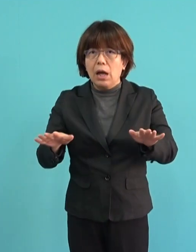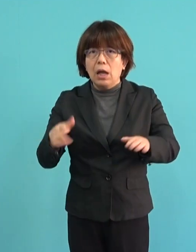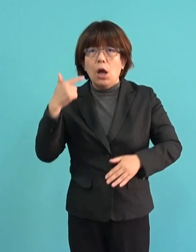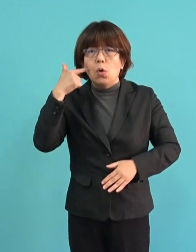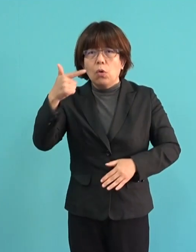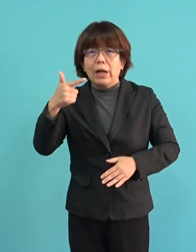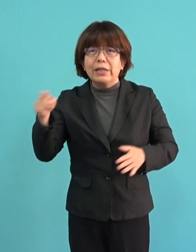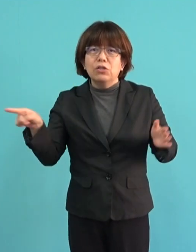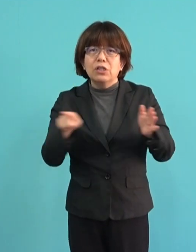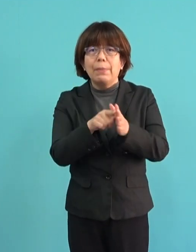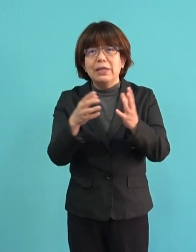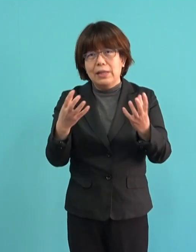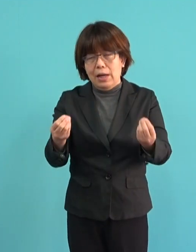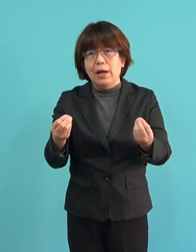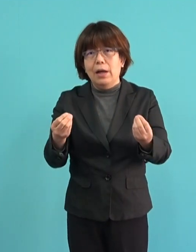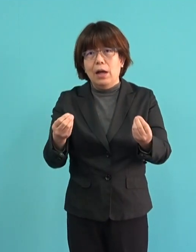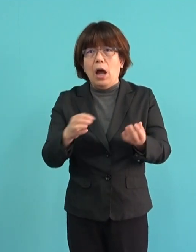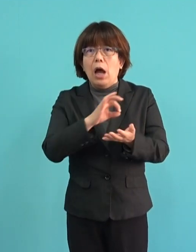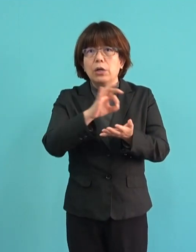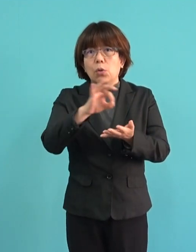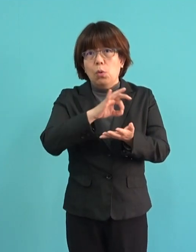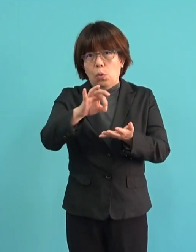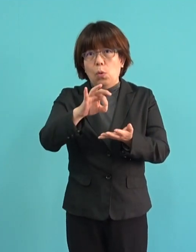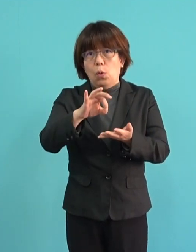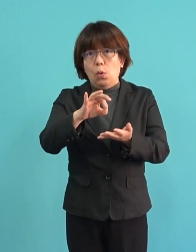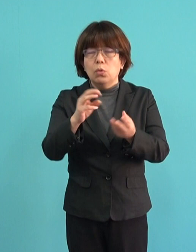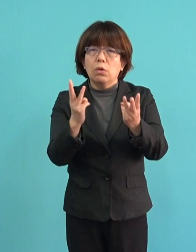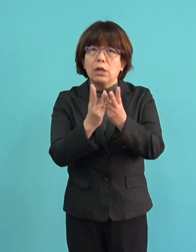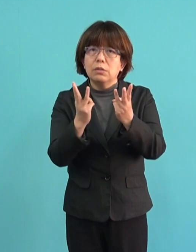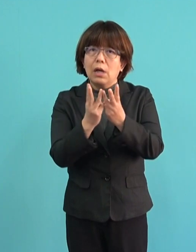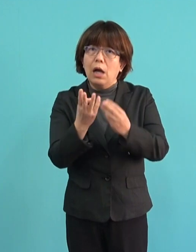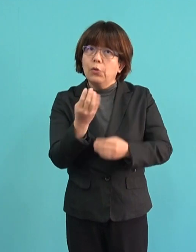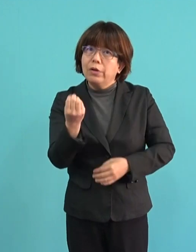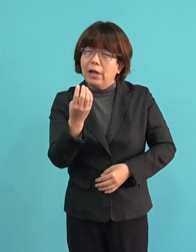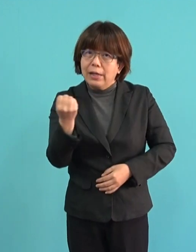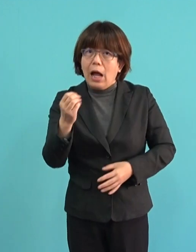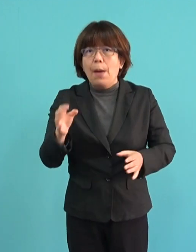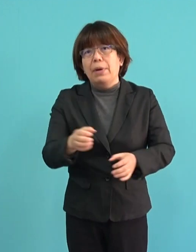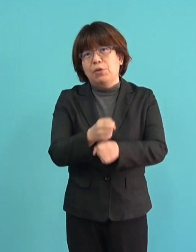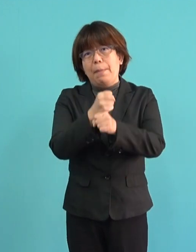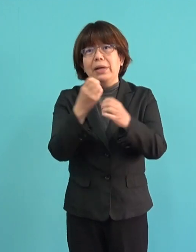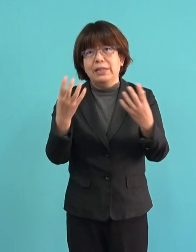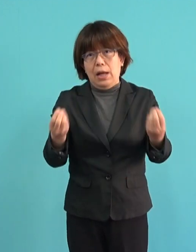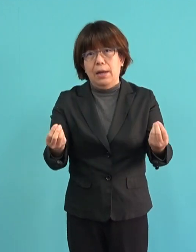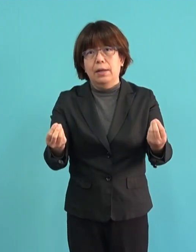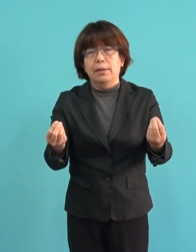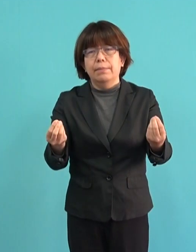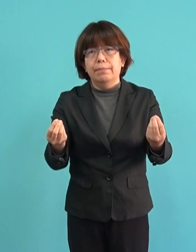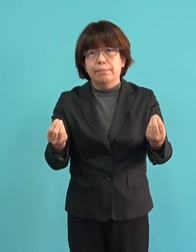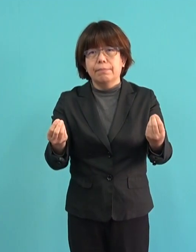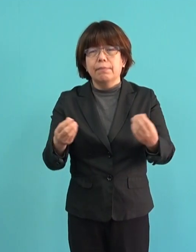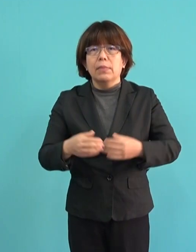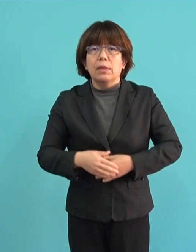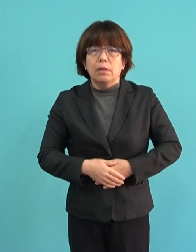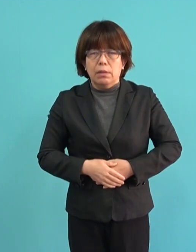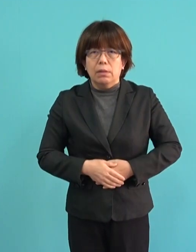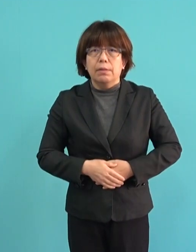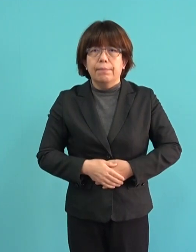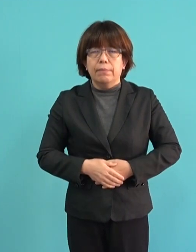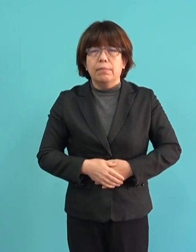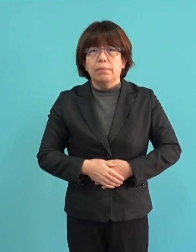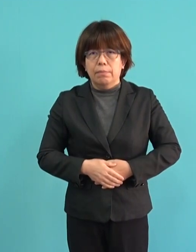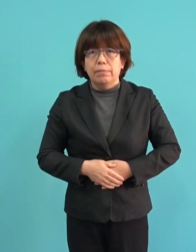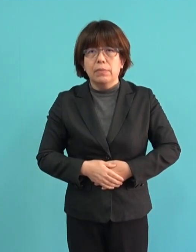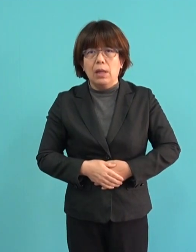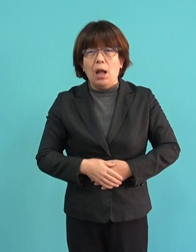半年余りを経ってですね実際の利用実績がどの程度であるかということをあの取りまとめをさせていただきました大変です